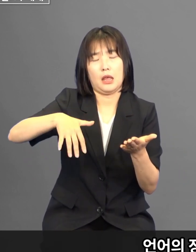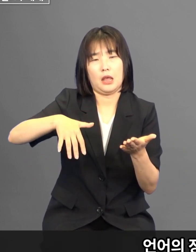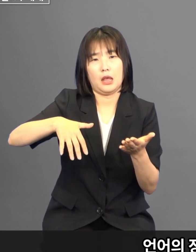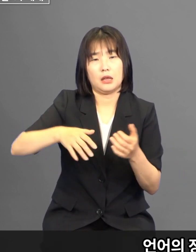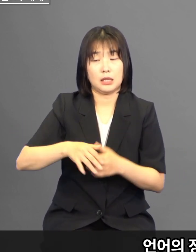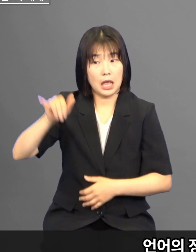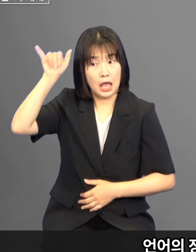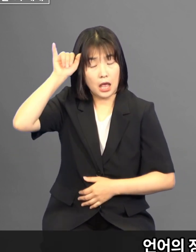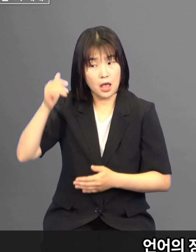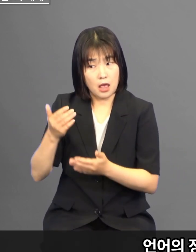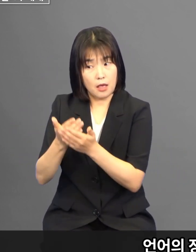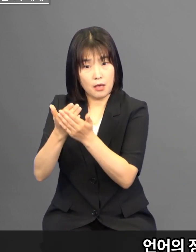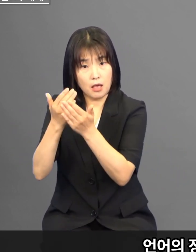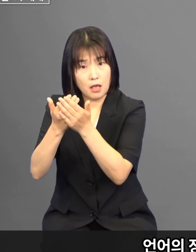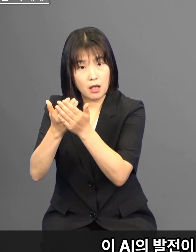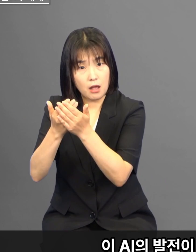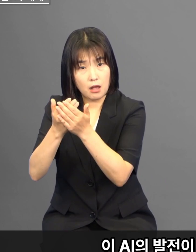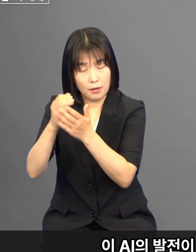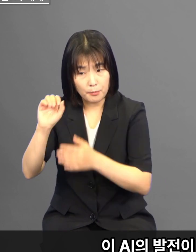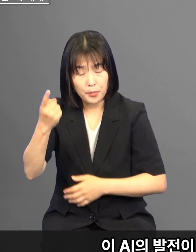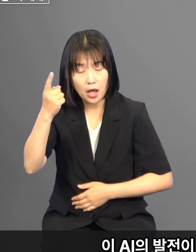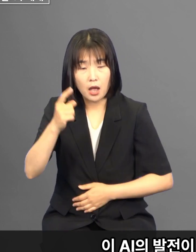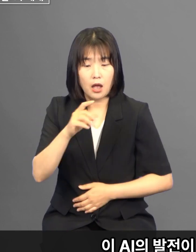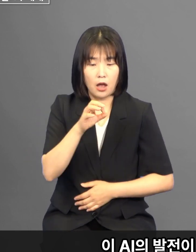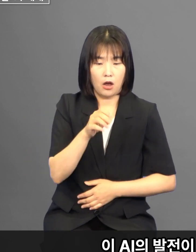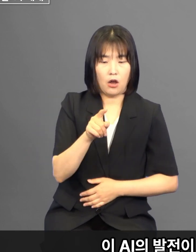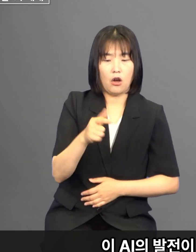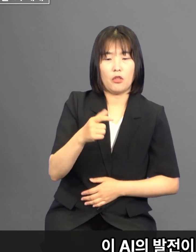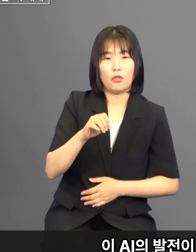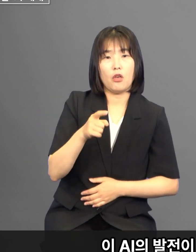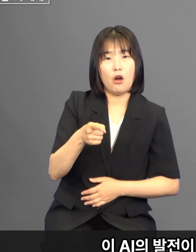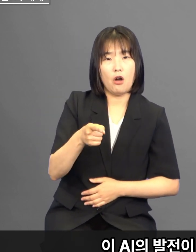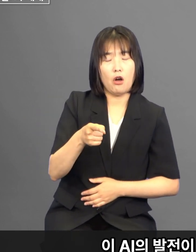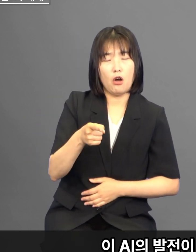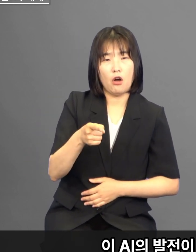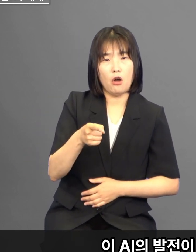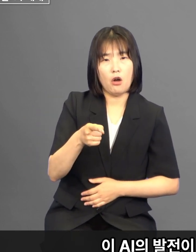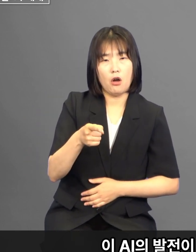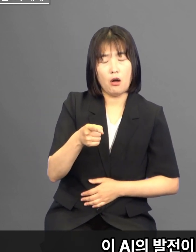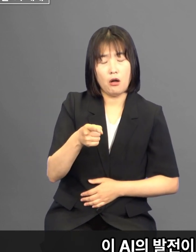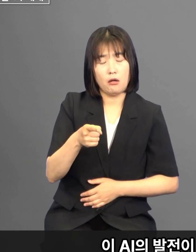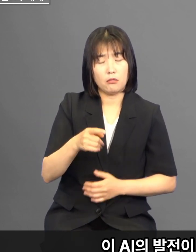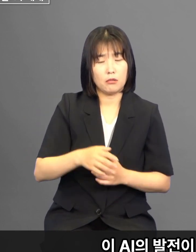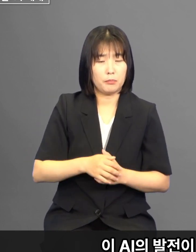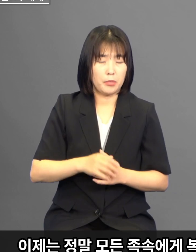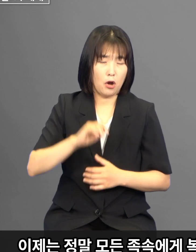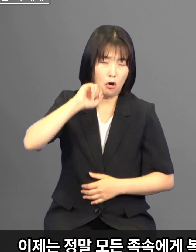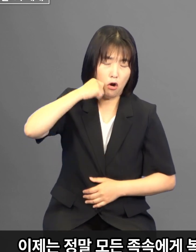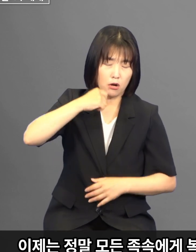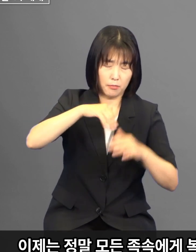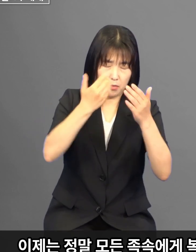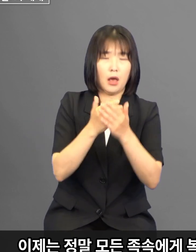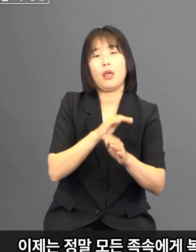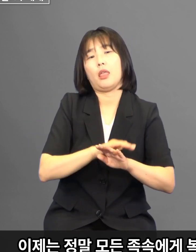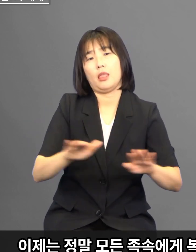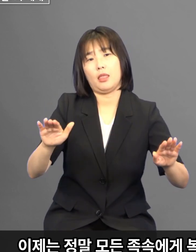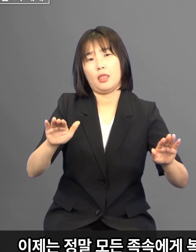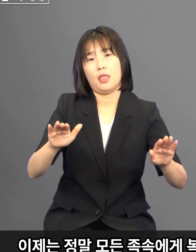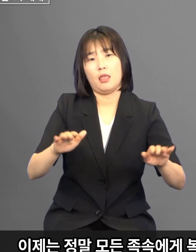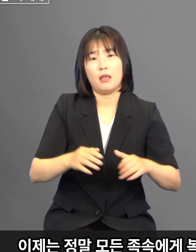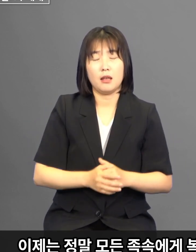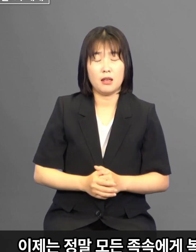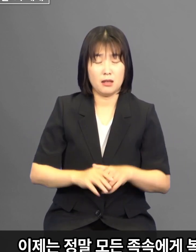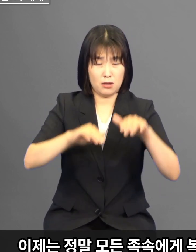무엇이냐면 언어의 장벽을 무너뜨립니다. 이 AI의 발전이 언어의 장벽을 무너뜨려서 이제는 정말